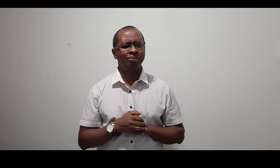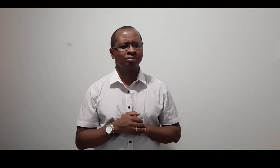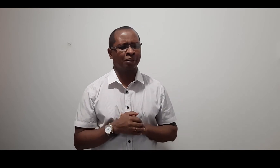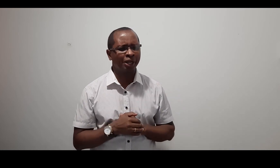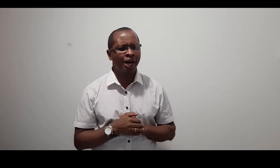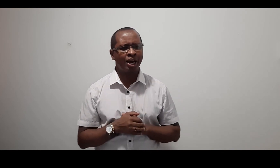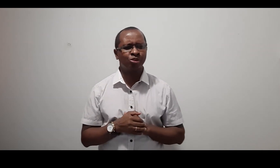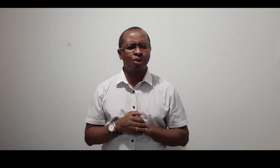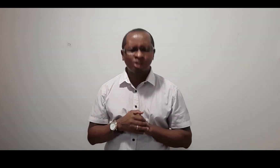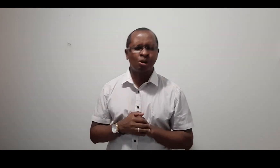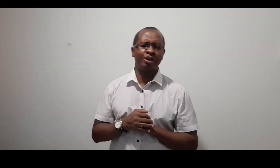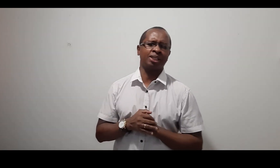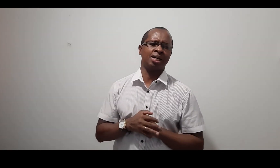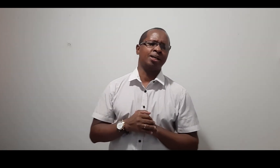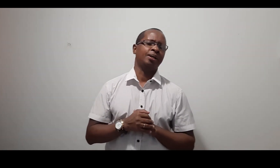de mirehare am'izany hoe tsy mahafantatra anay